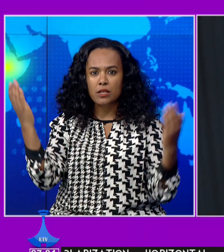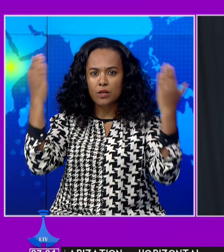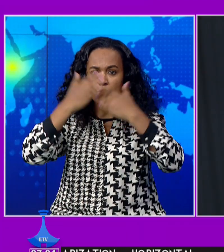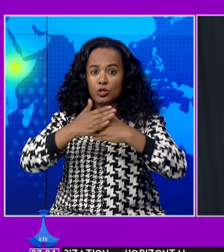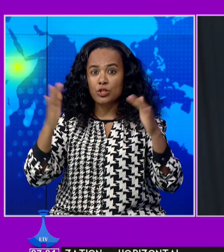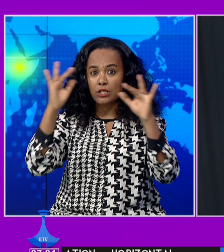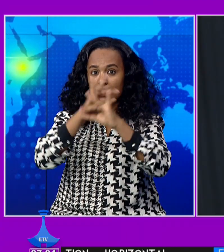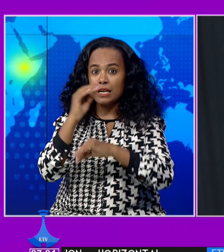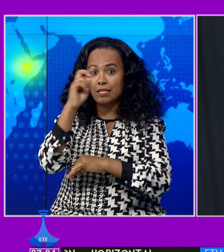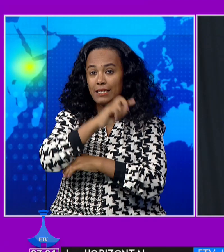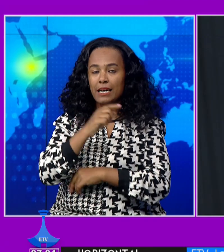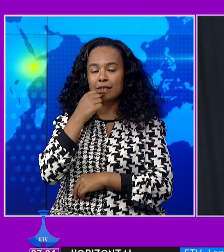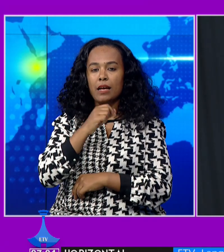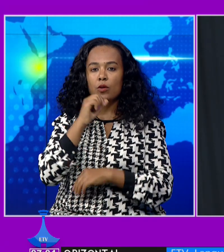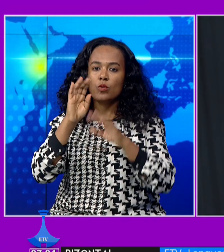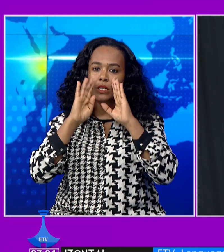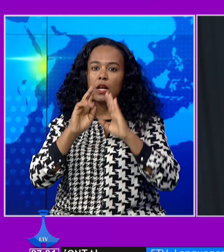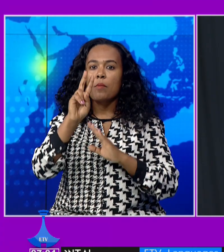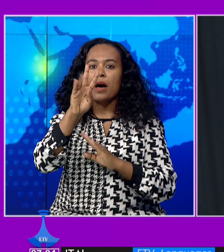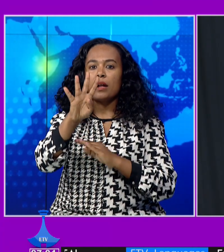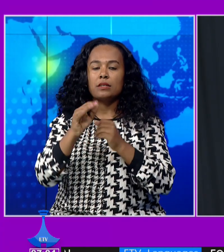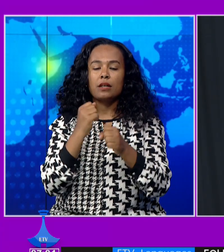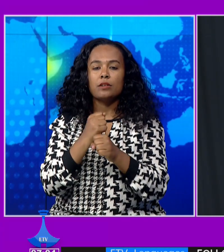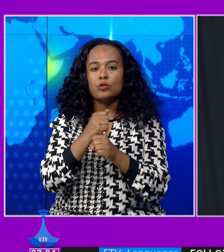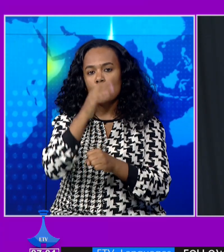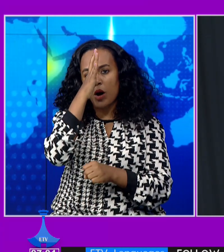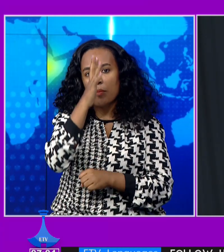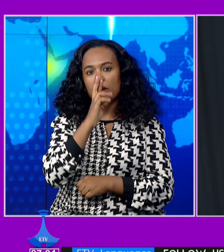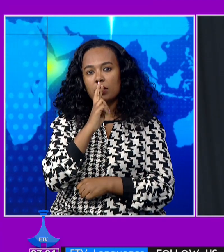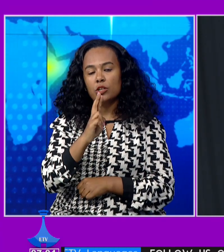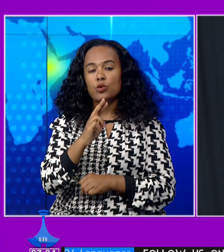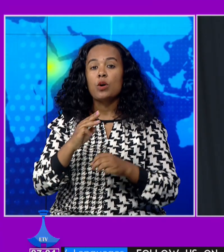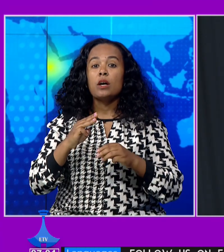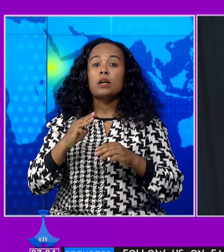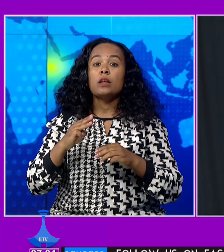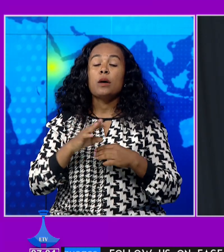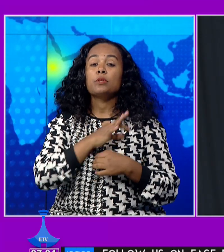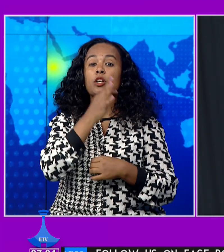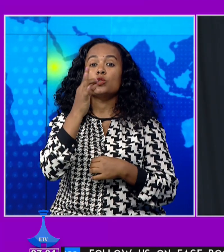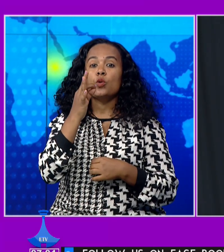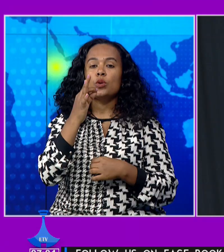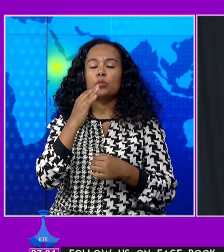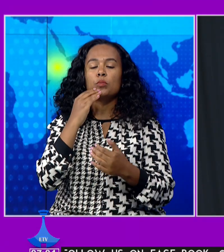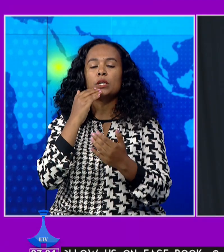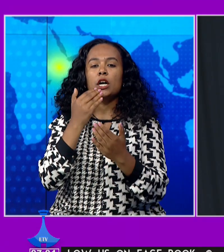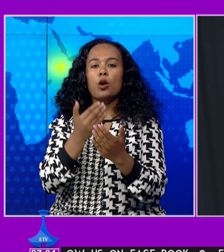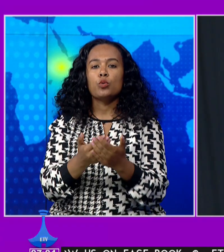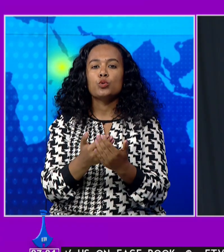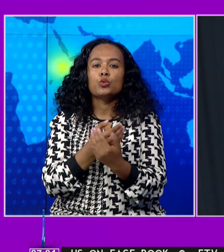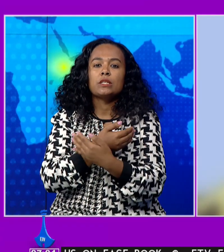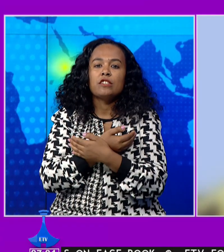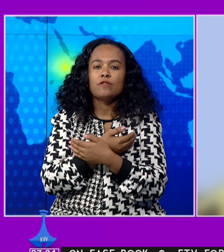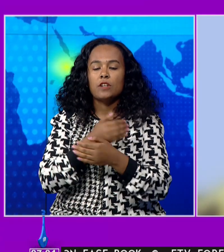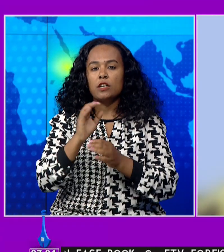ሳይሉ ለሰላም 24 ሰዓት የተጉ አባት ናቸውና ነፍሳቸውን በደጋጎቹ እቅፍ